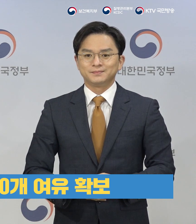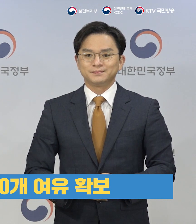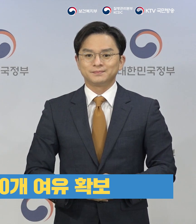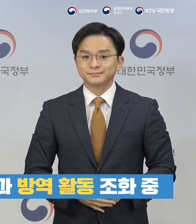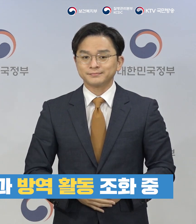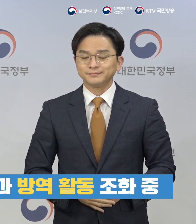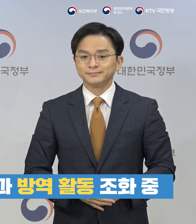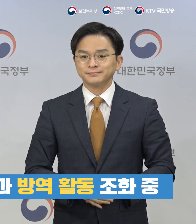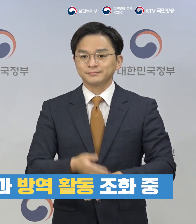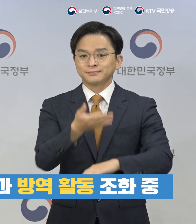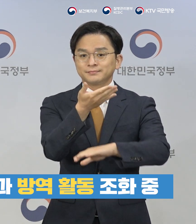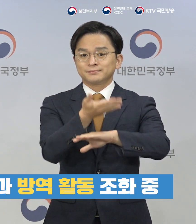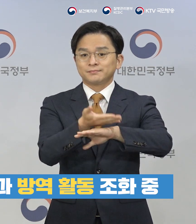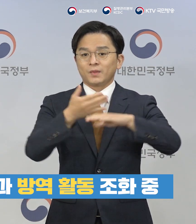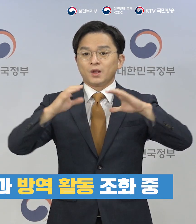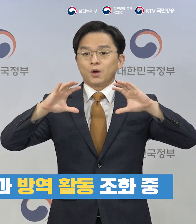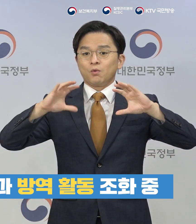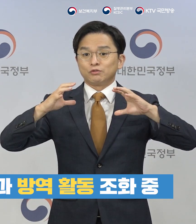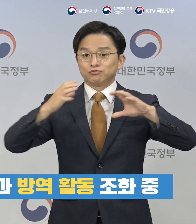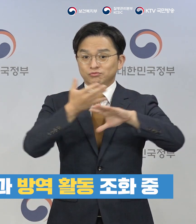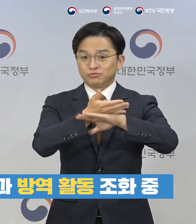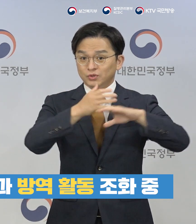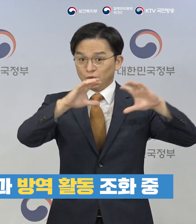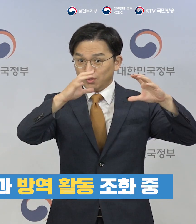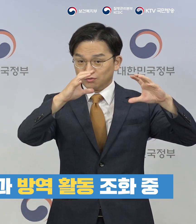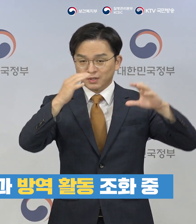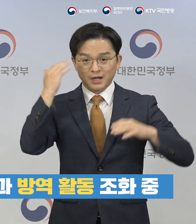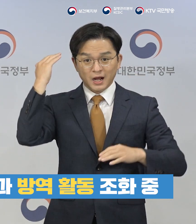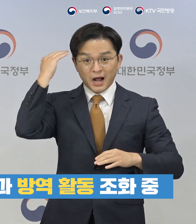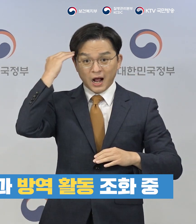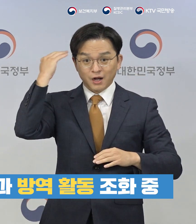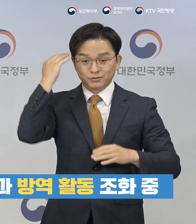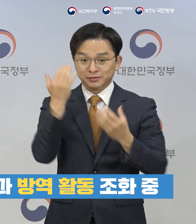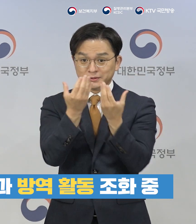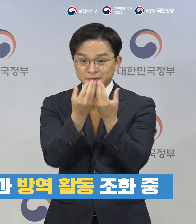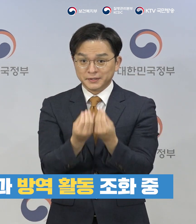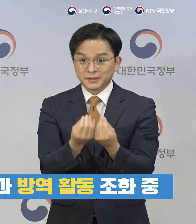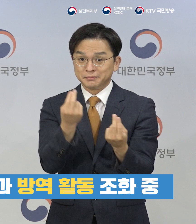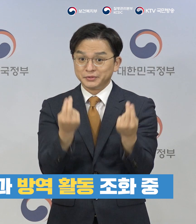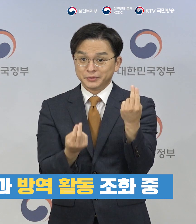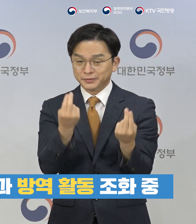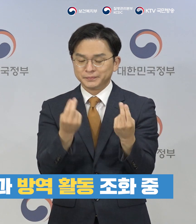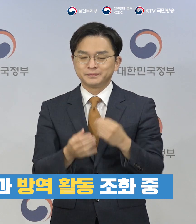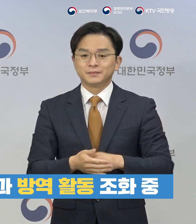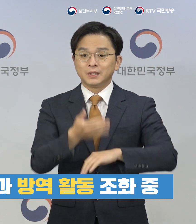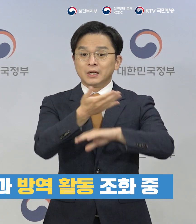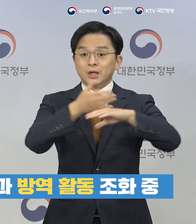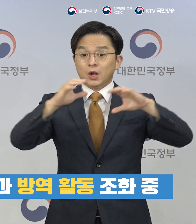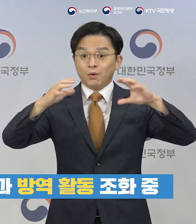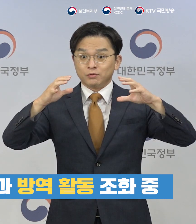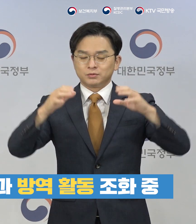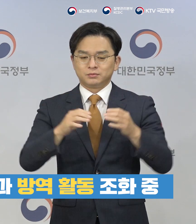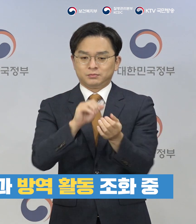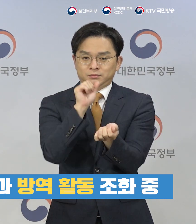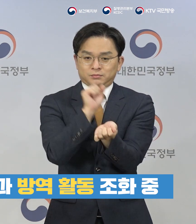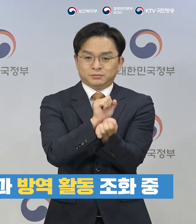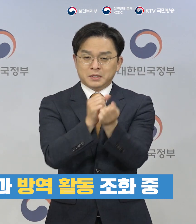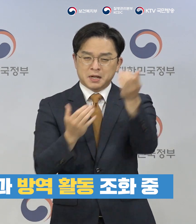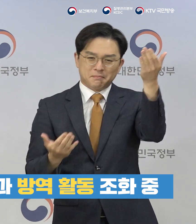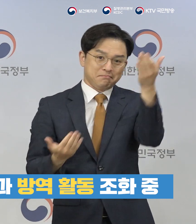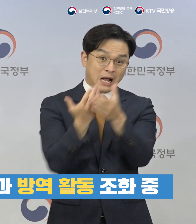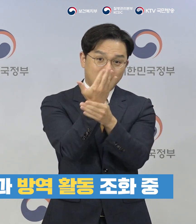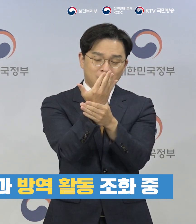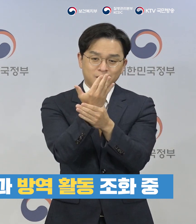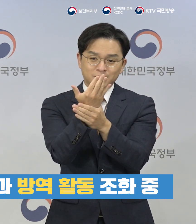있습니다. 우리와 비슷하게 일상적인 사회경제활동을 회복하며 방역을 조화시키려고 시도했던